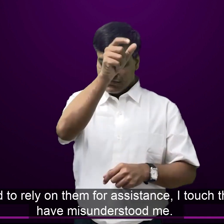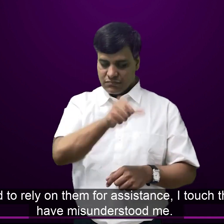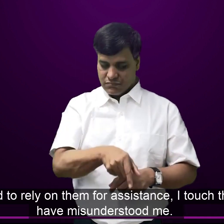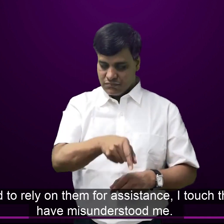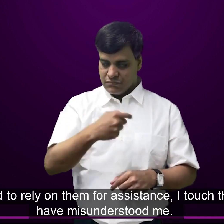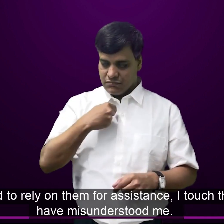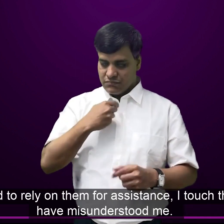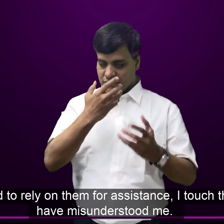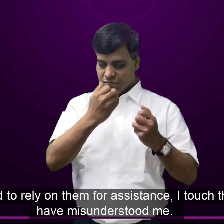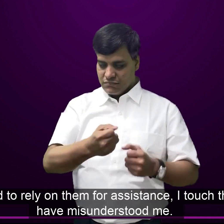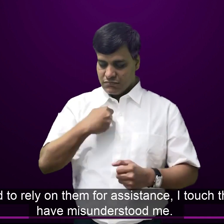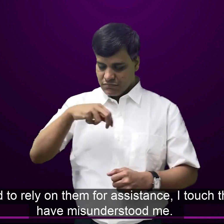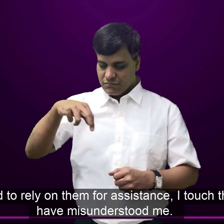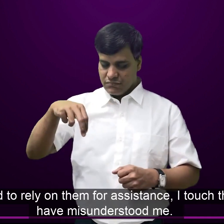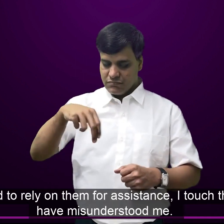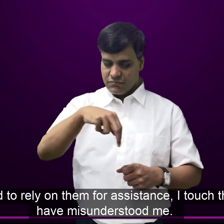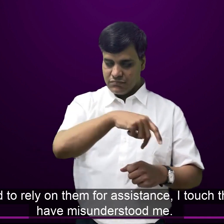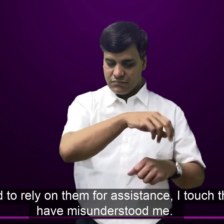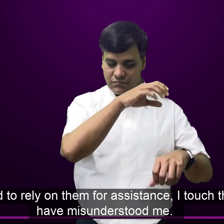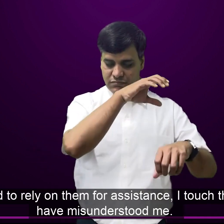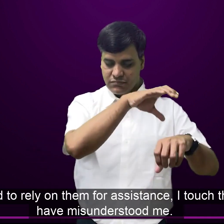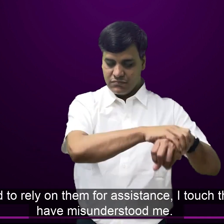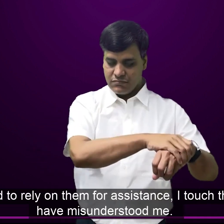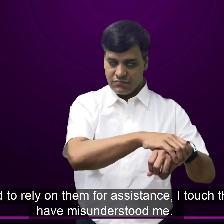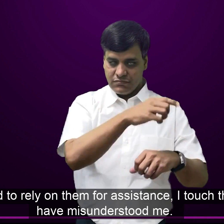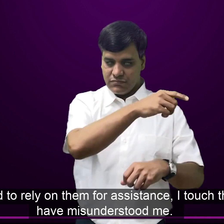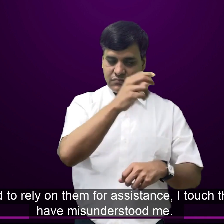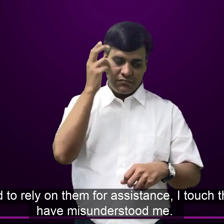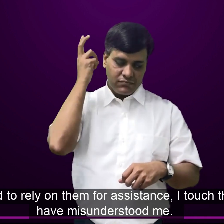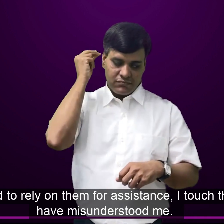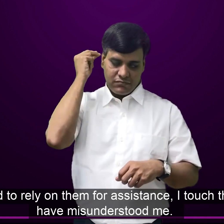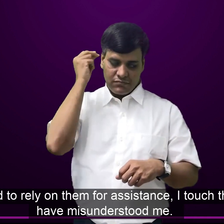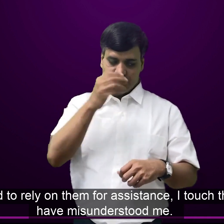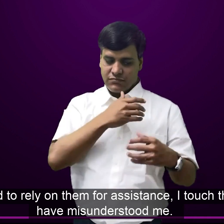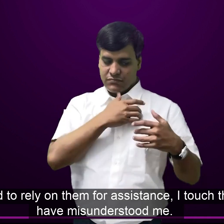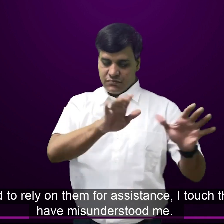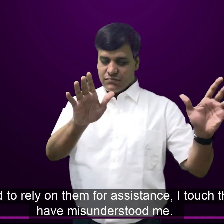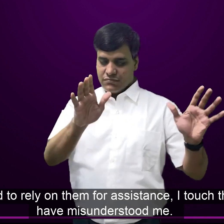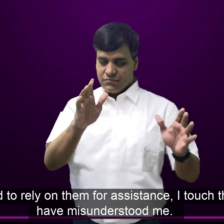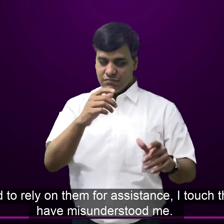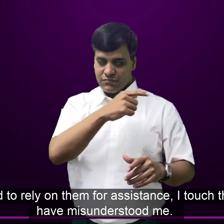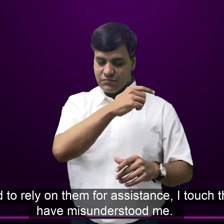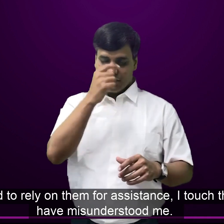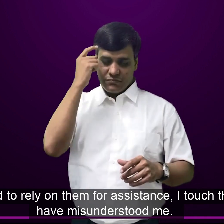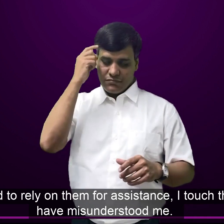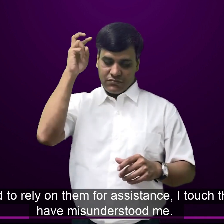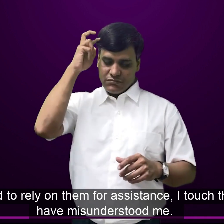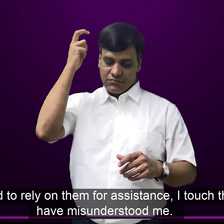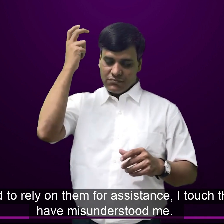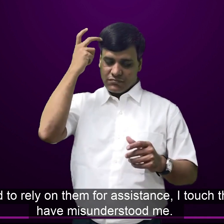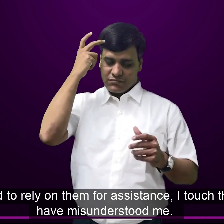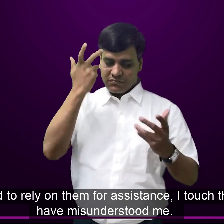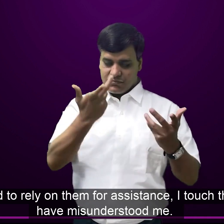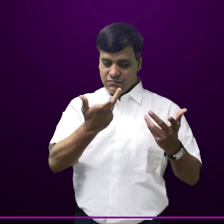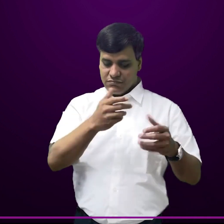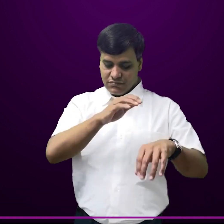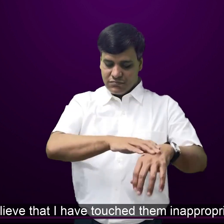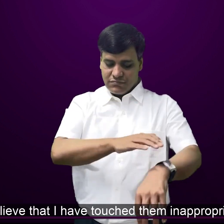जब भी मुझे किसी की सहायता की ज़रूरत पड़ती है तो मुझे उन्हें स्पर्श करना पड़ता है, लेकिन वह नहीं समझ पाते